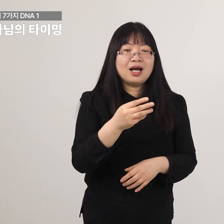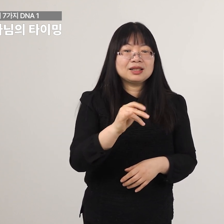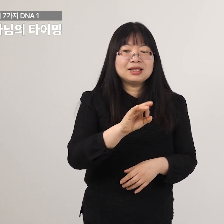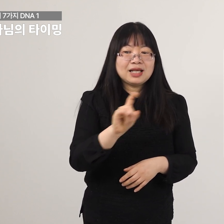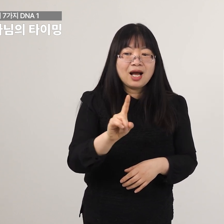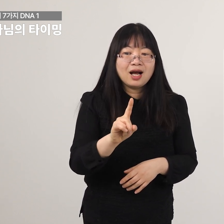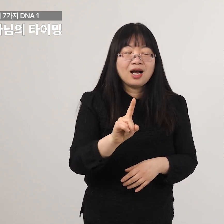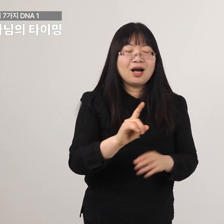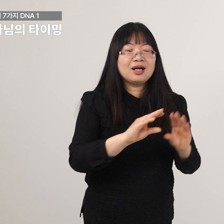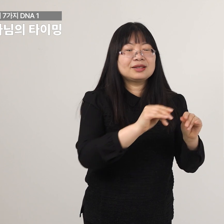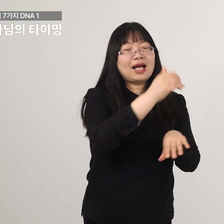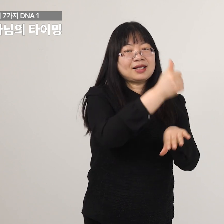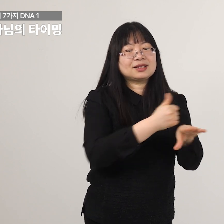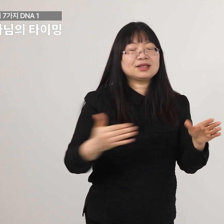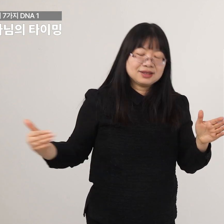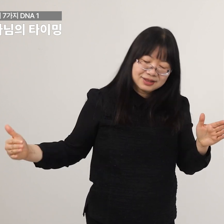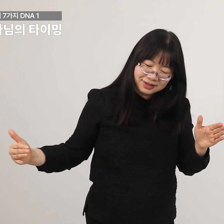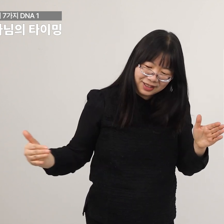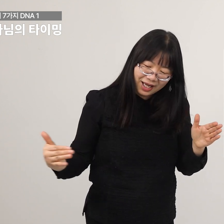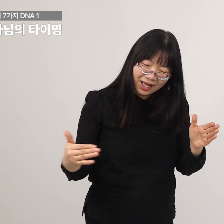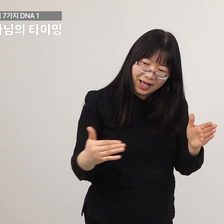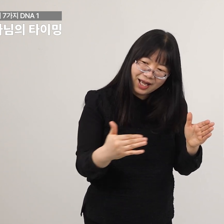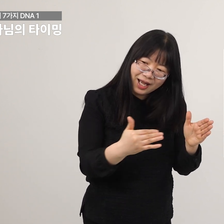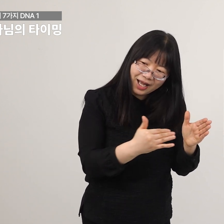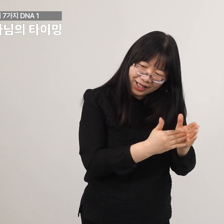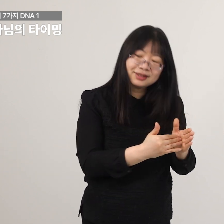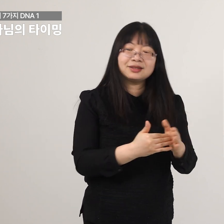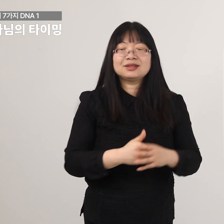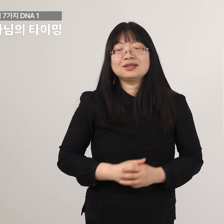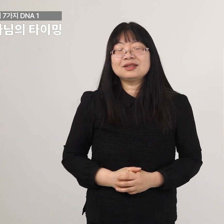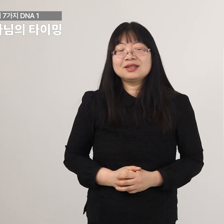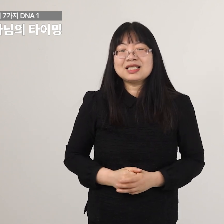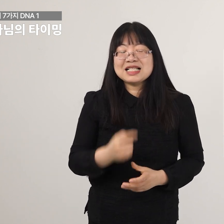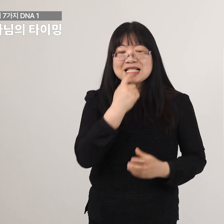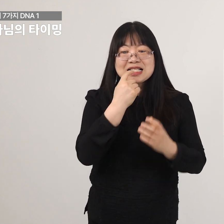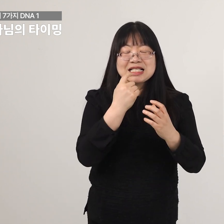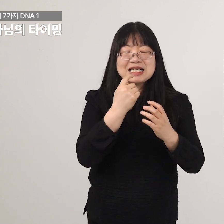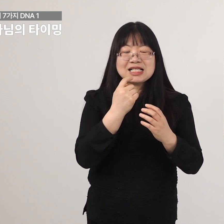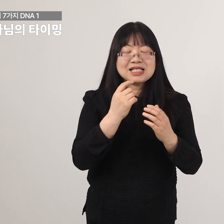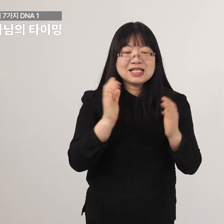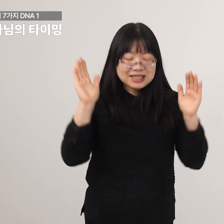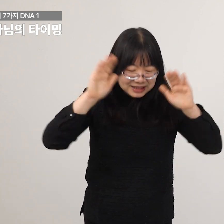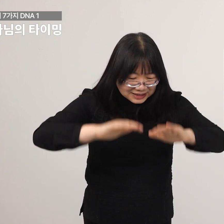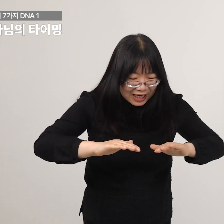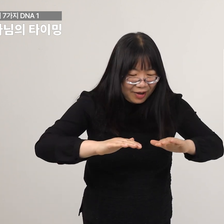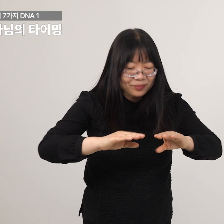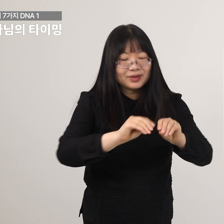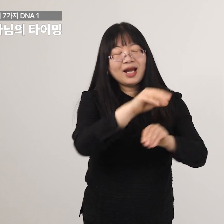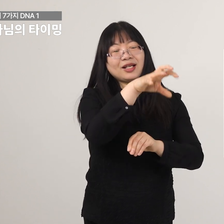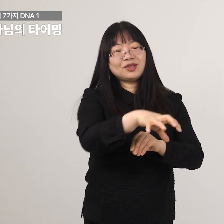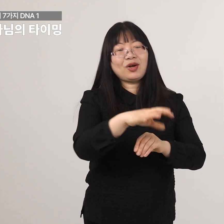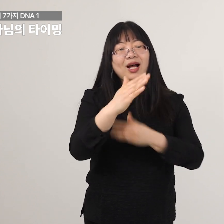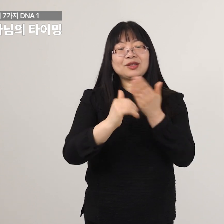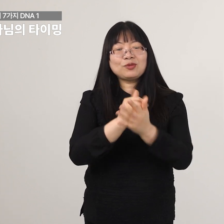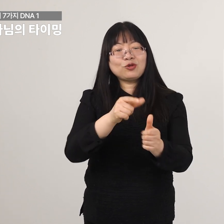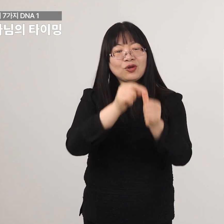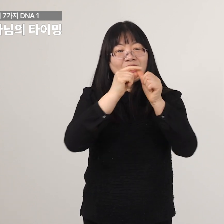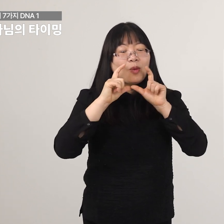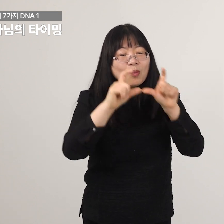어디까지요? 땅끝까지. 땅끝까지. 이슬람 땅에도 하나님의 구원이